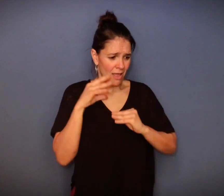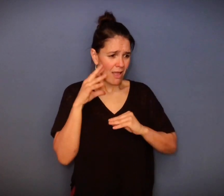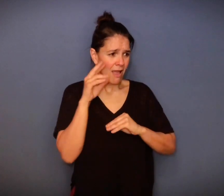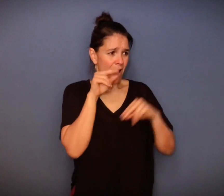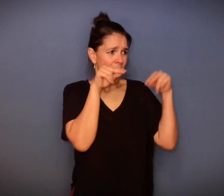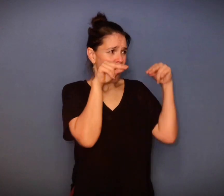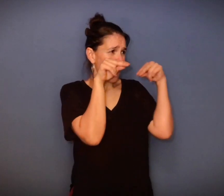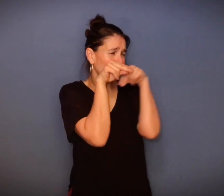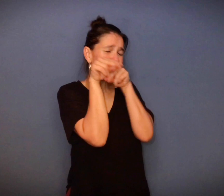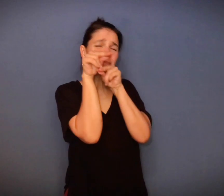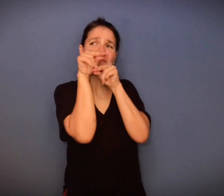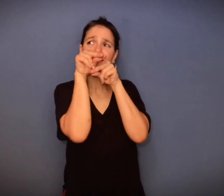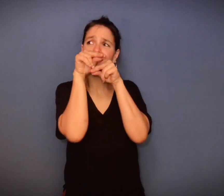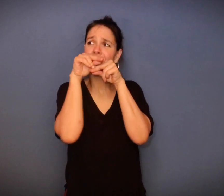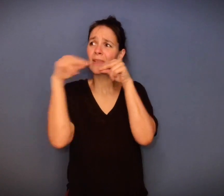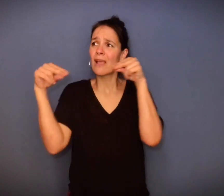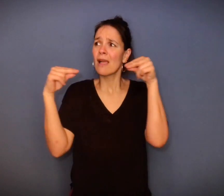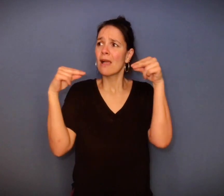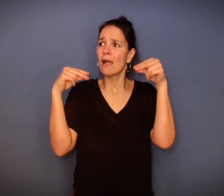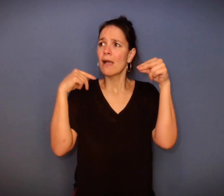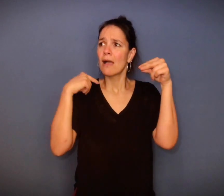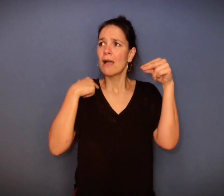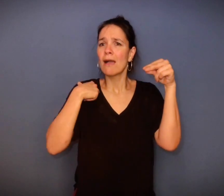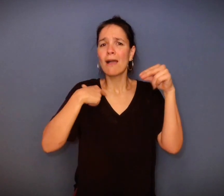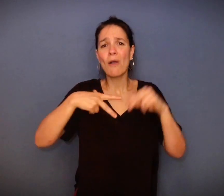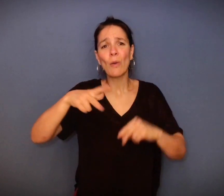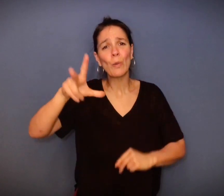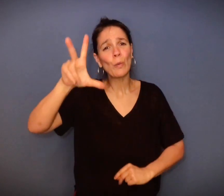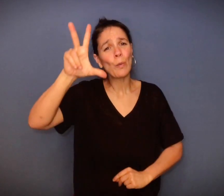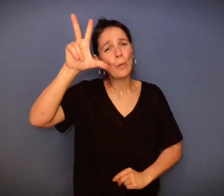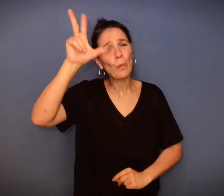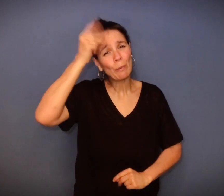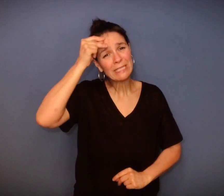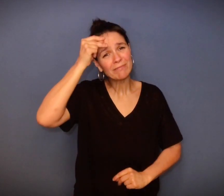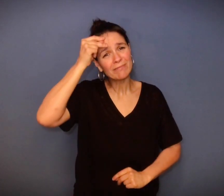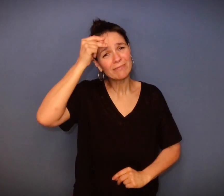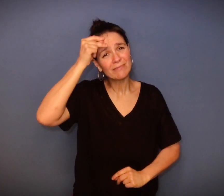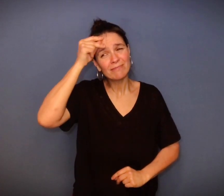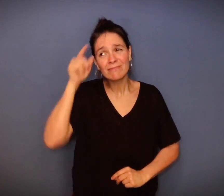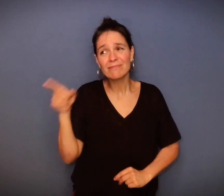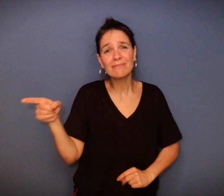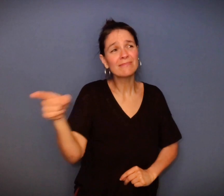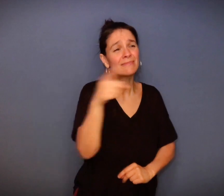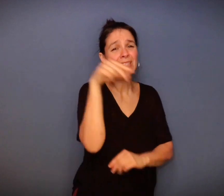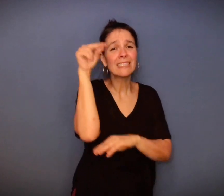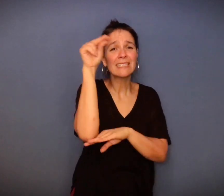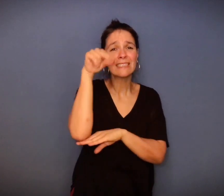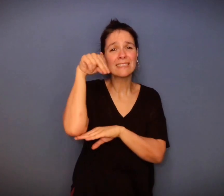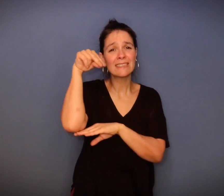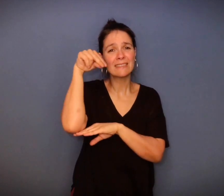Alors, ses plumes se gonflèrent, son cou se dressa, et heureux comme jamais, il comprit